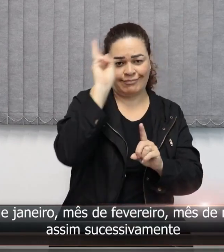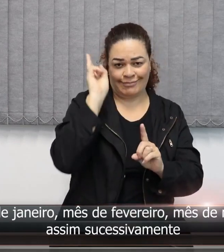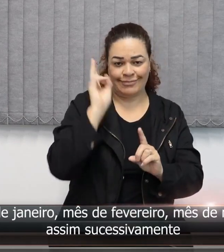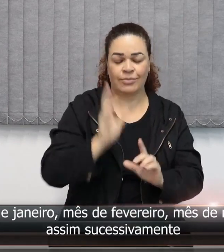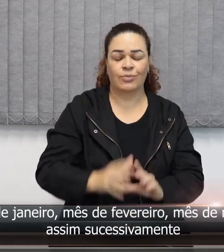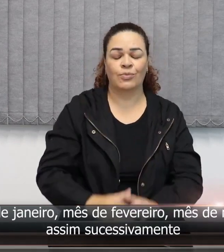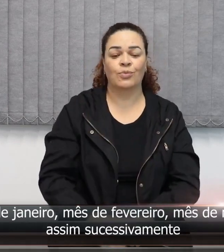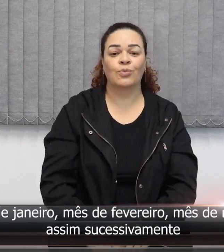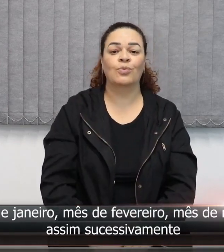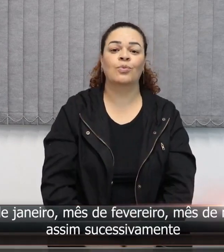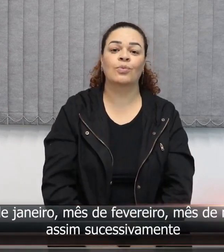sucessivamente.